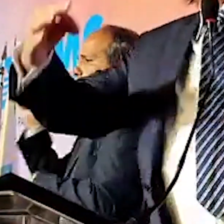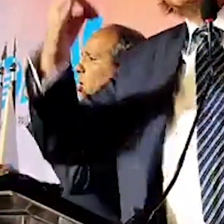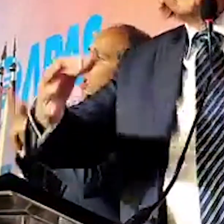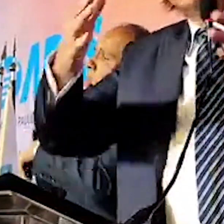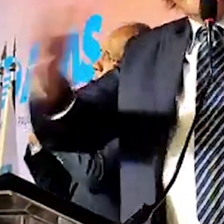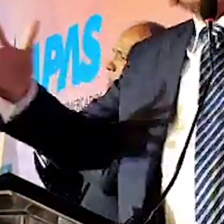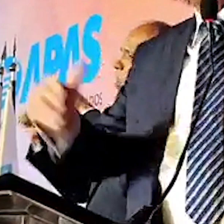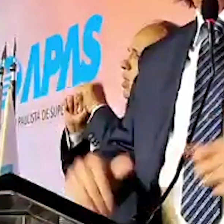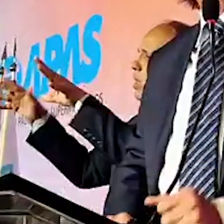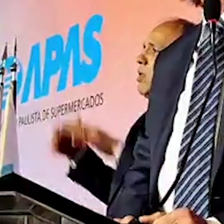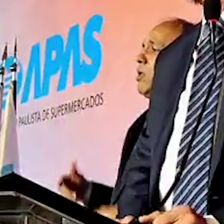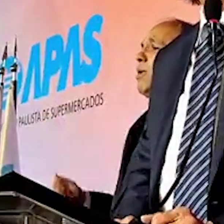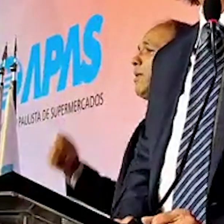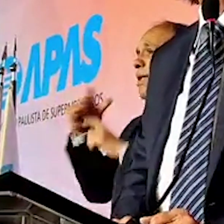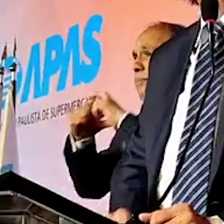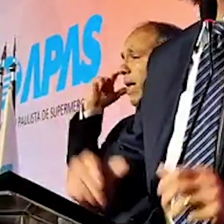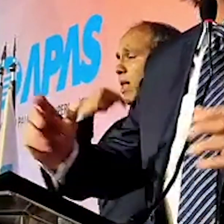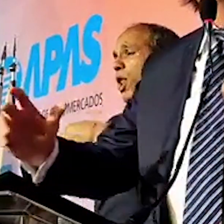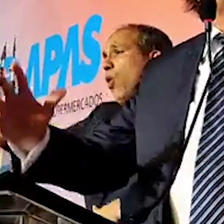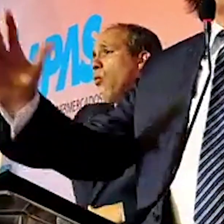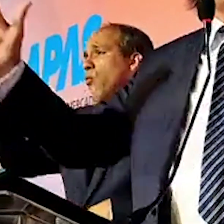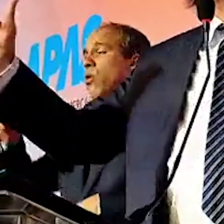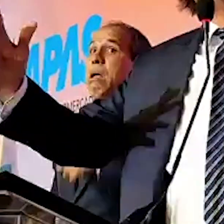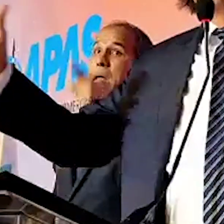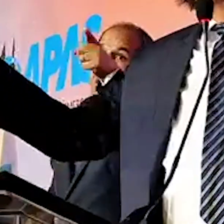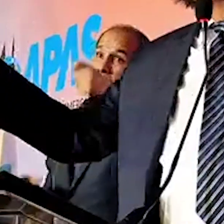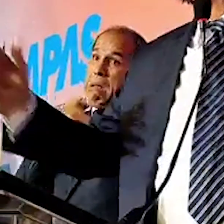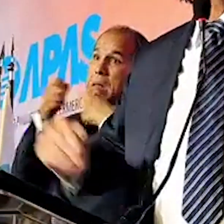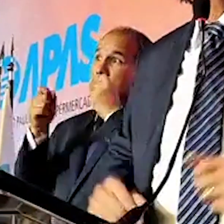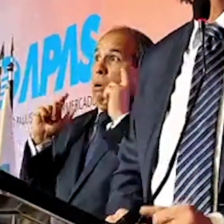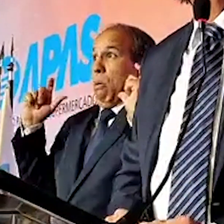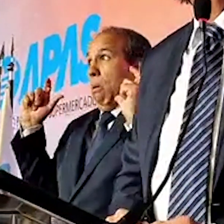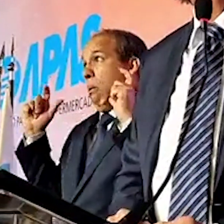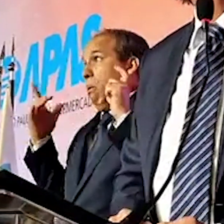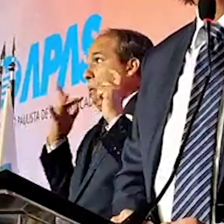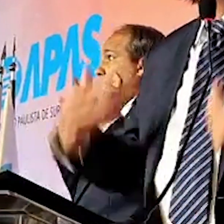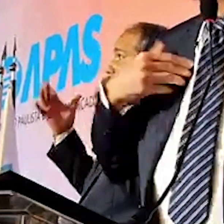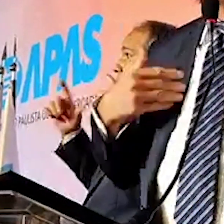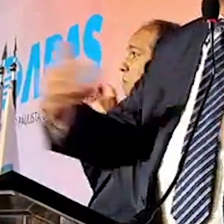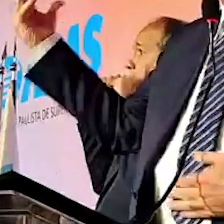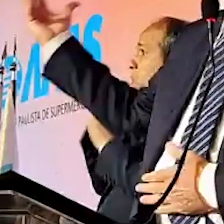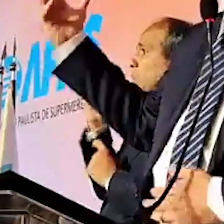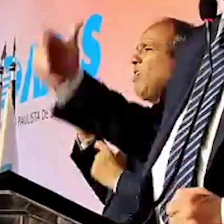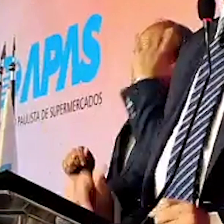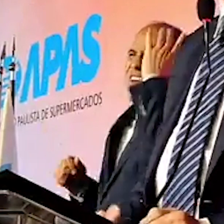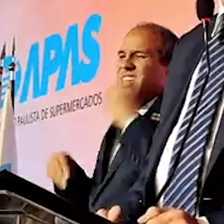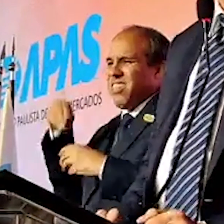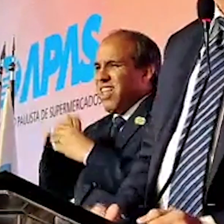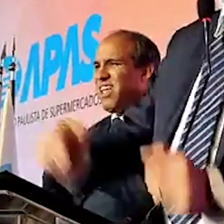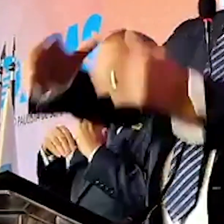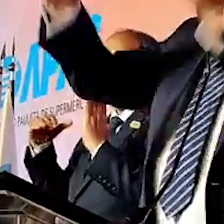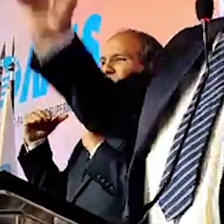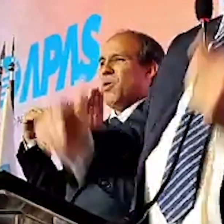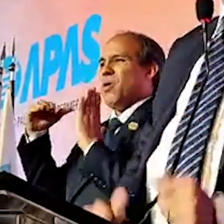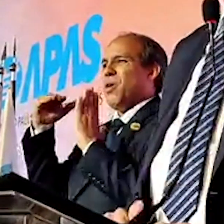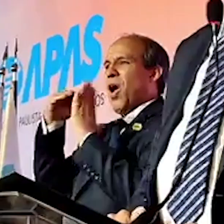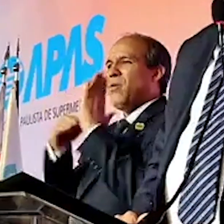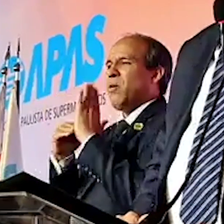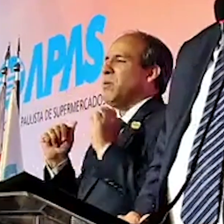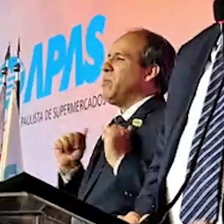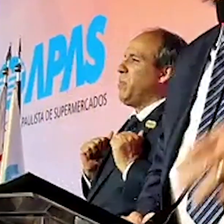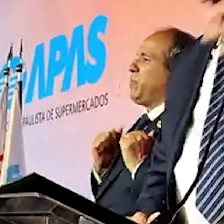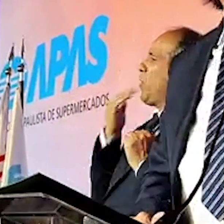Covid, sem máscara. A imprensa, oh, sem máscara. É fácil ficar dentro da alvorada com toda a